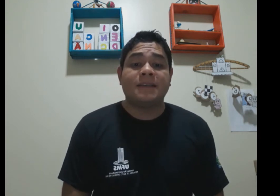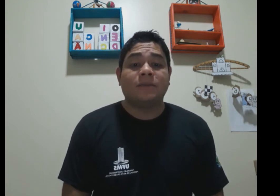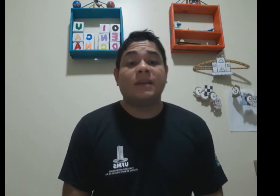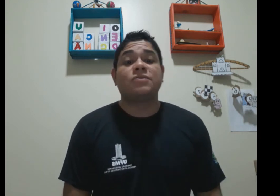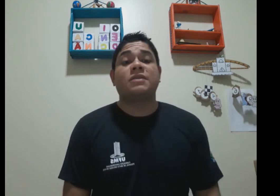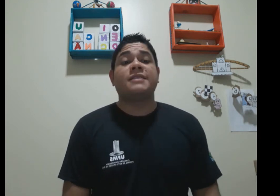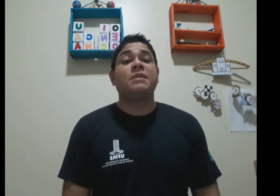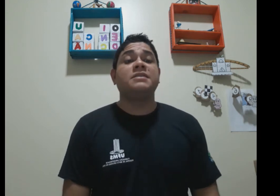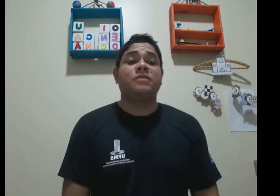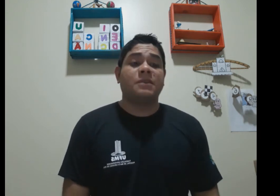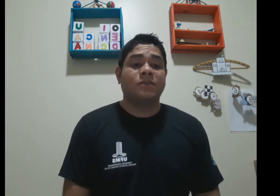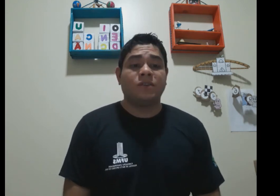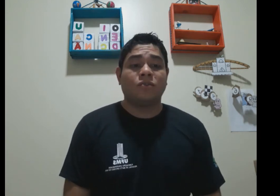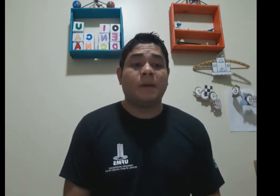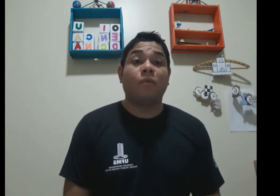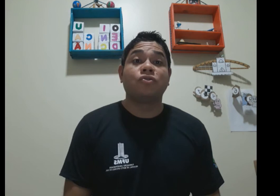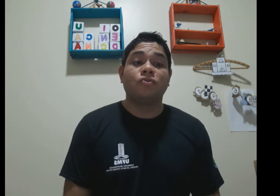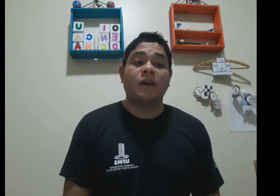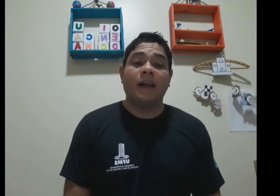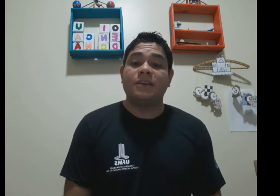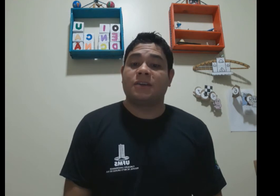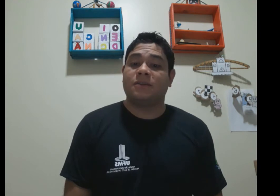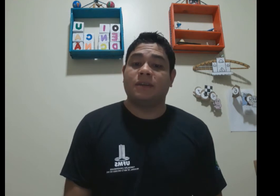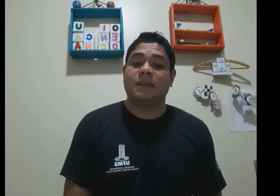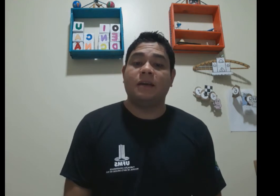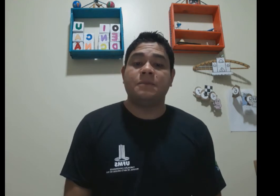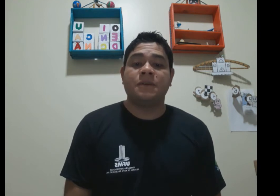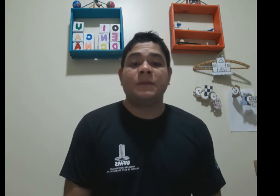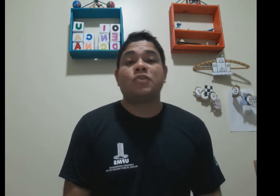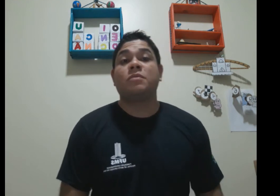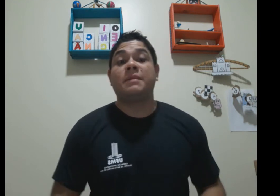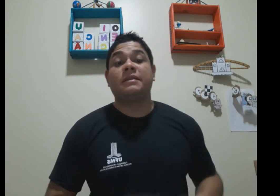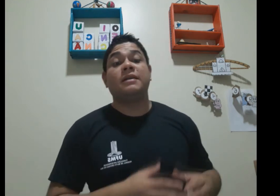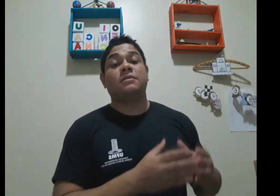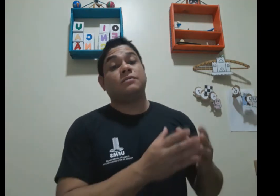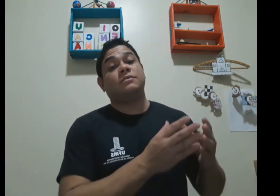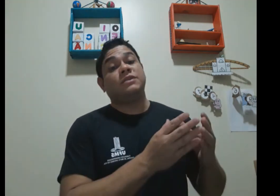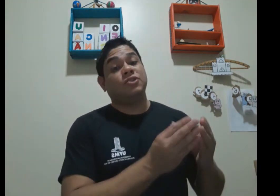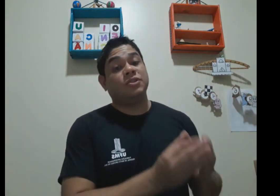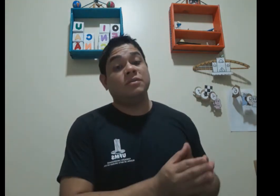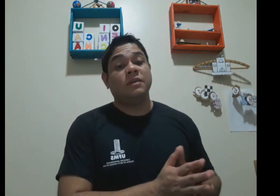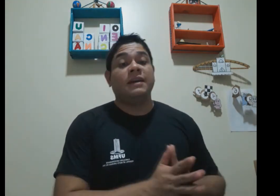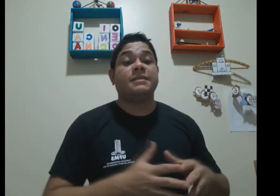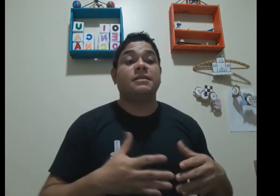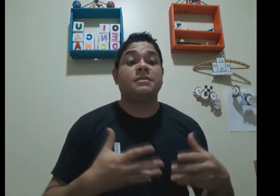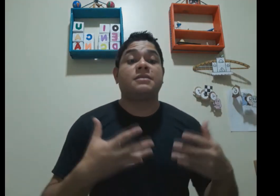o texto traz mais informações sobre a postura ética do intérprete, sobre manter um sigilo e ser